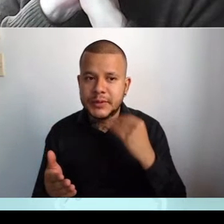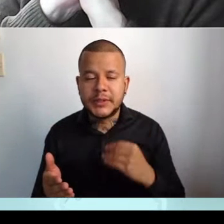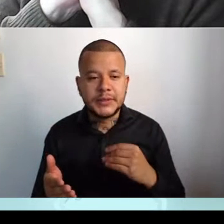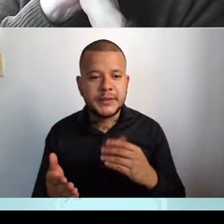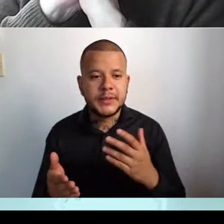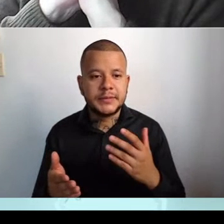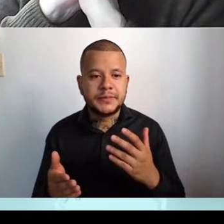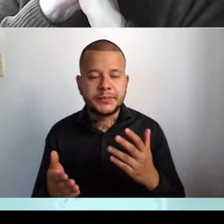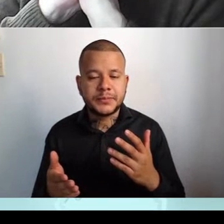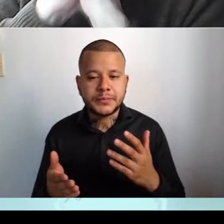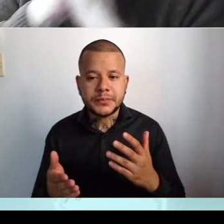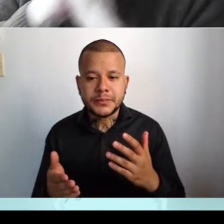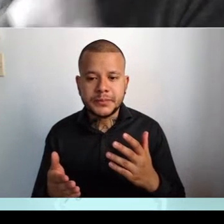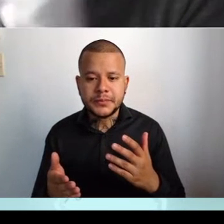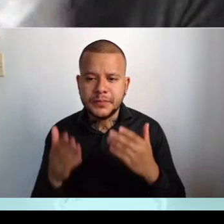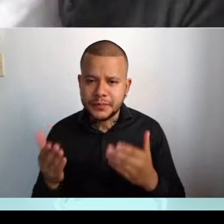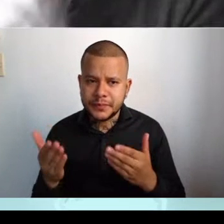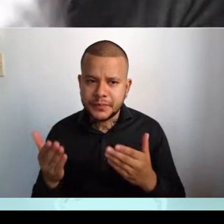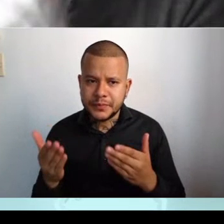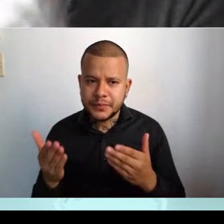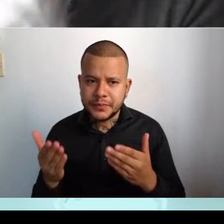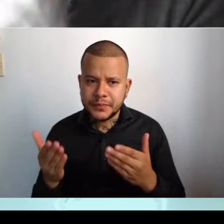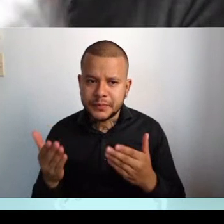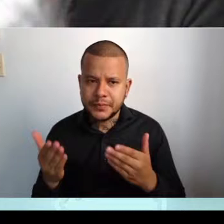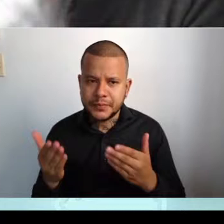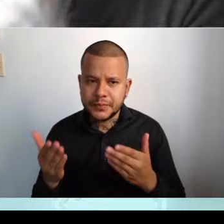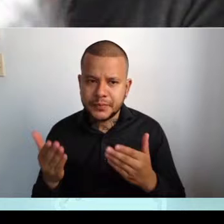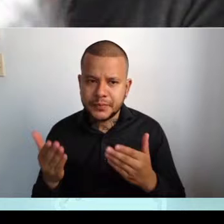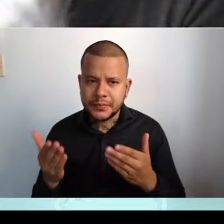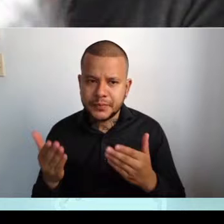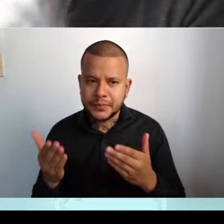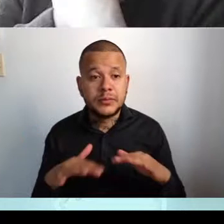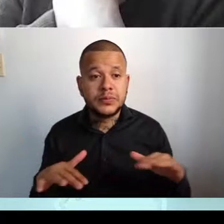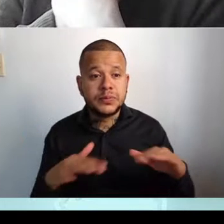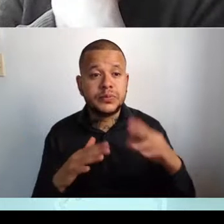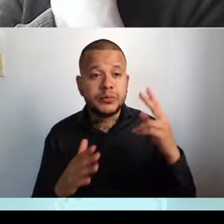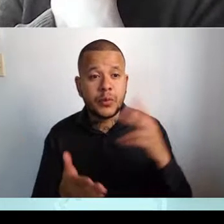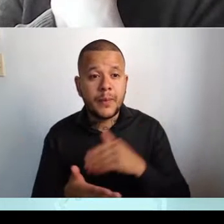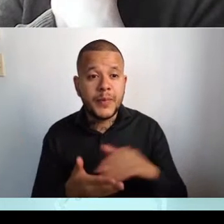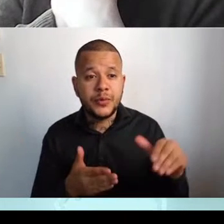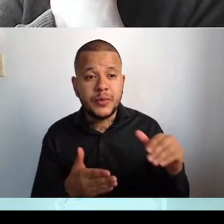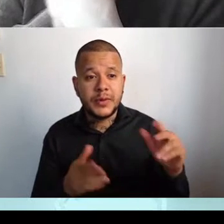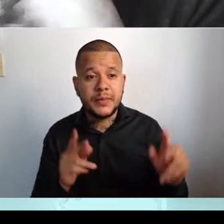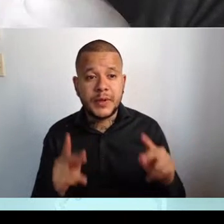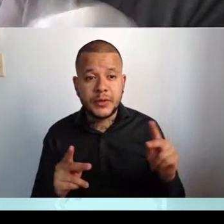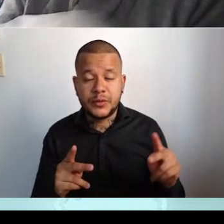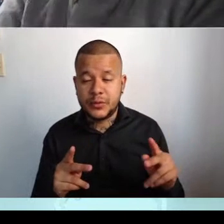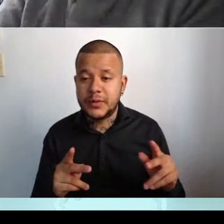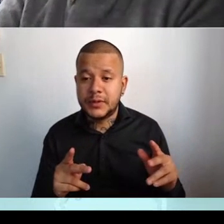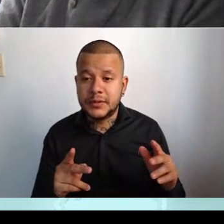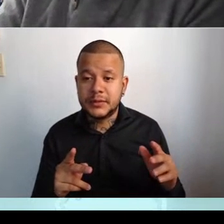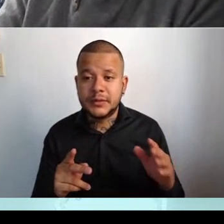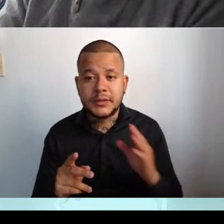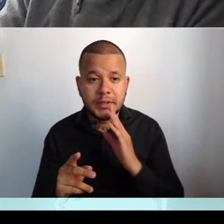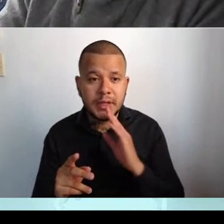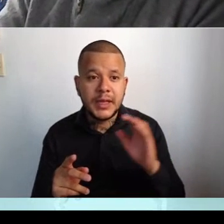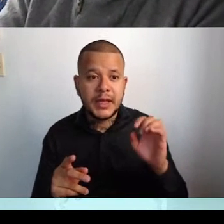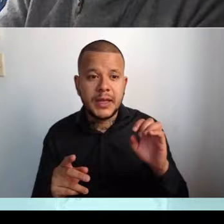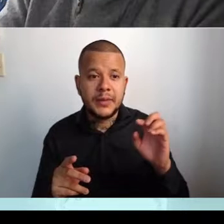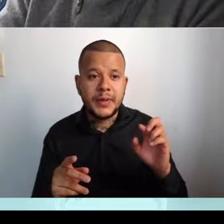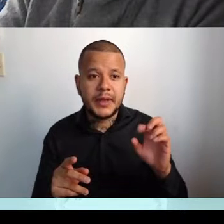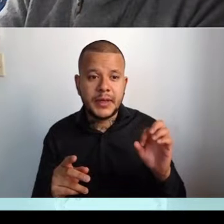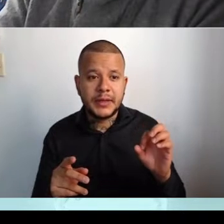vividas. Usted, quien está al mando de más de 2 millones de usuarios, como es la EPS Salud